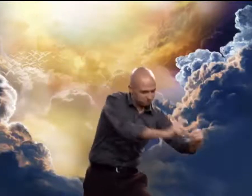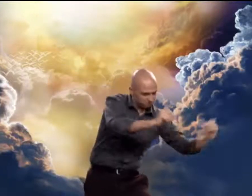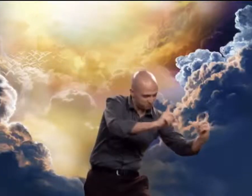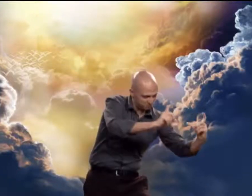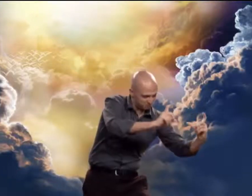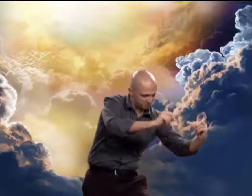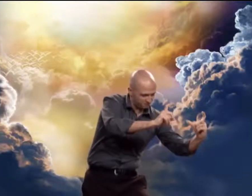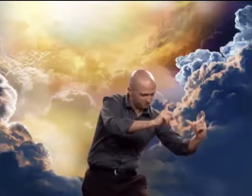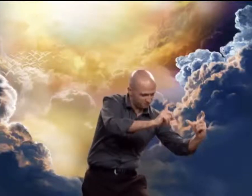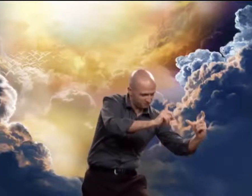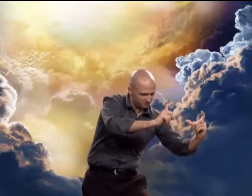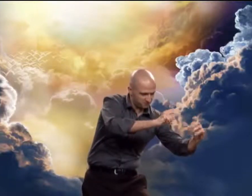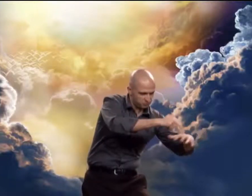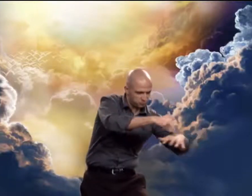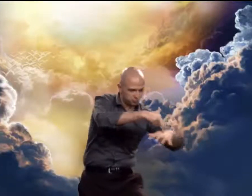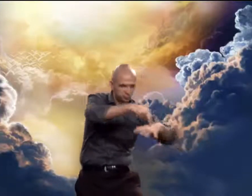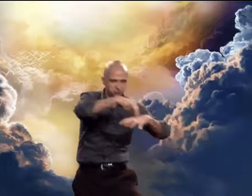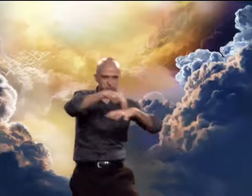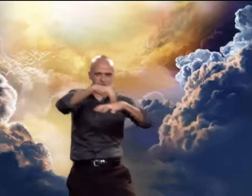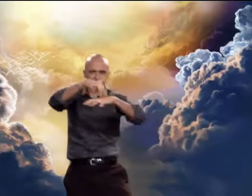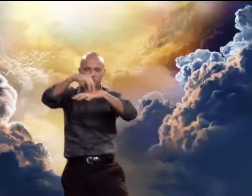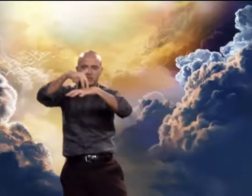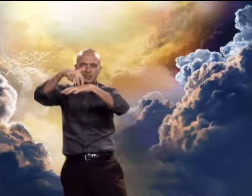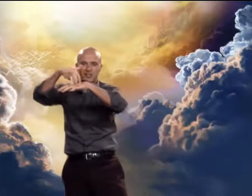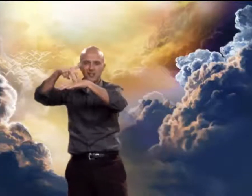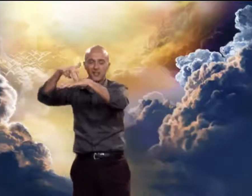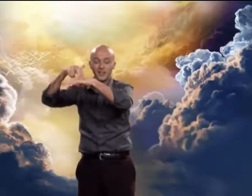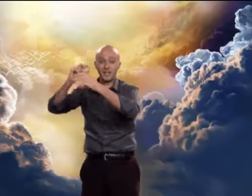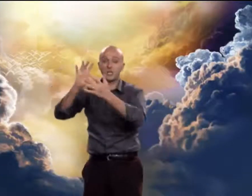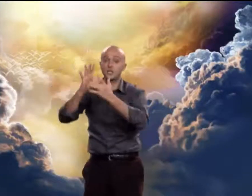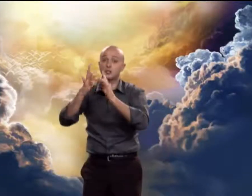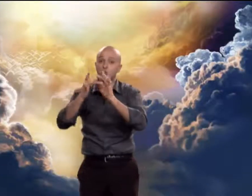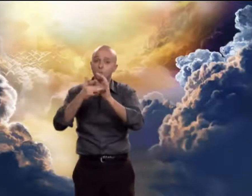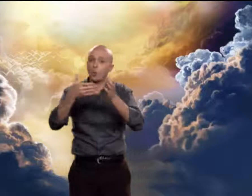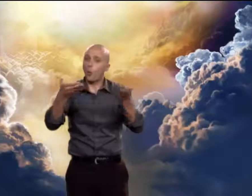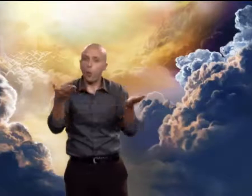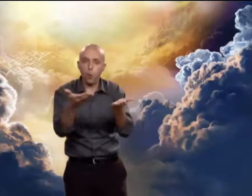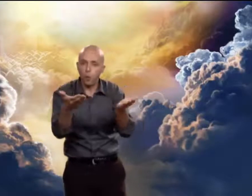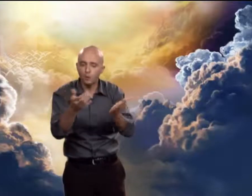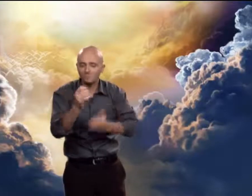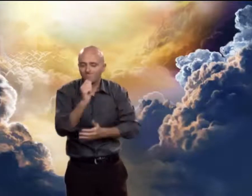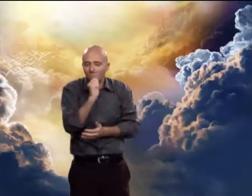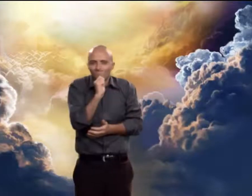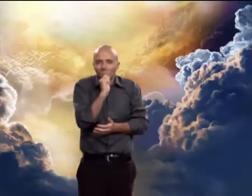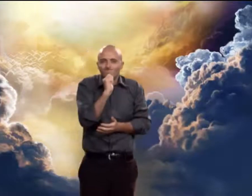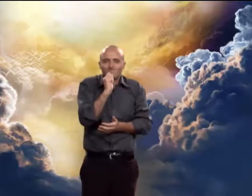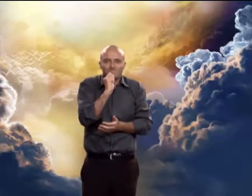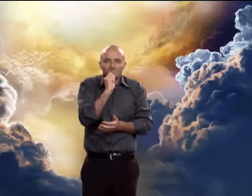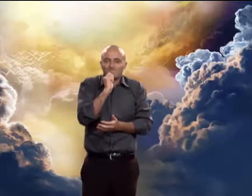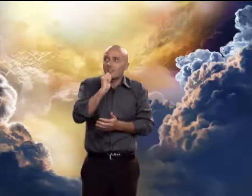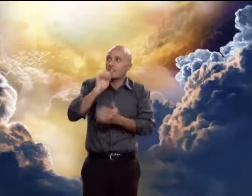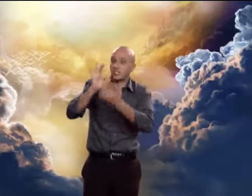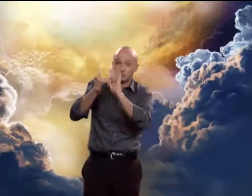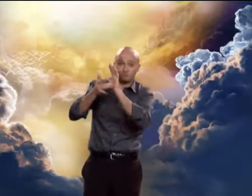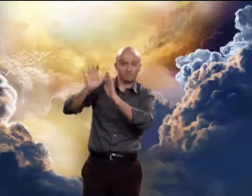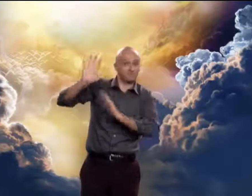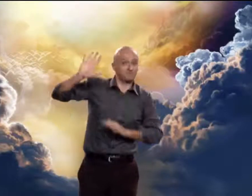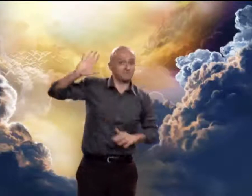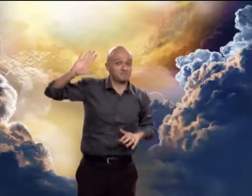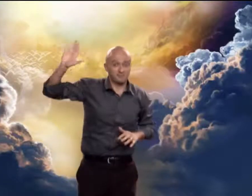de sua fé e esperança. Escreveu um desses cristãos: estando certos da ressurreição pessoal de